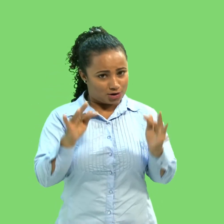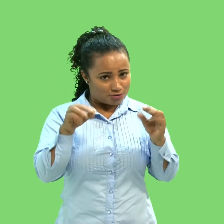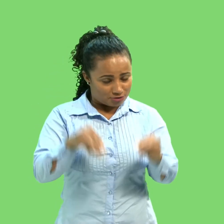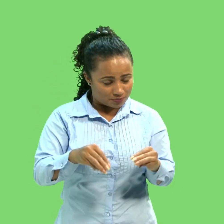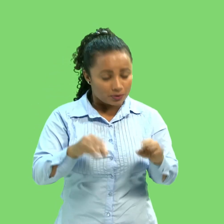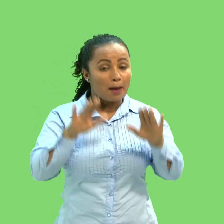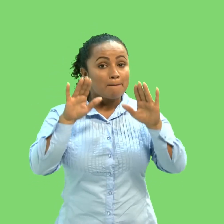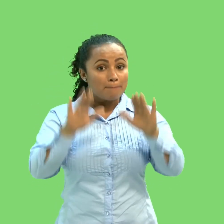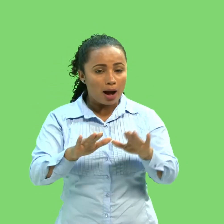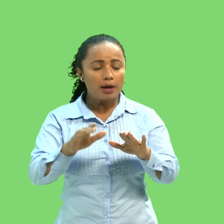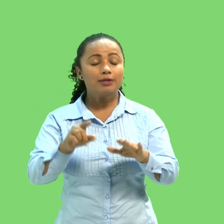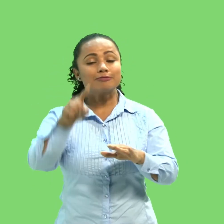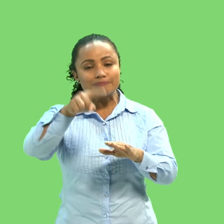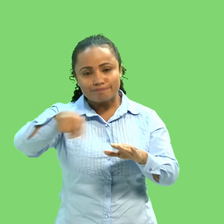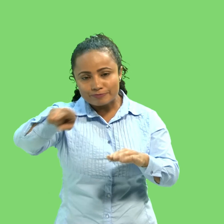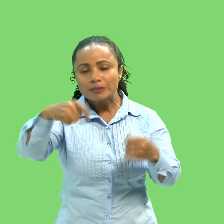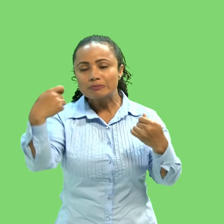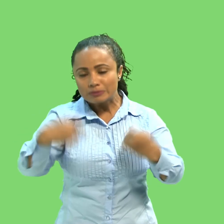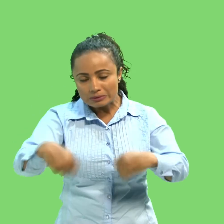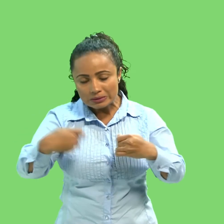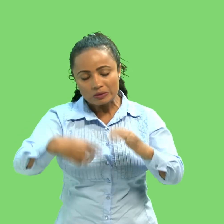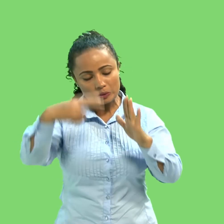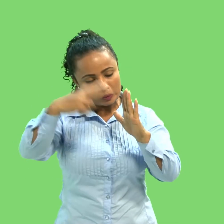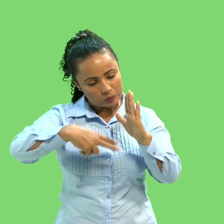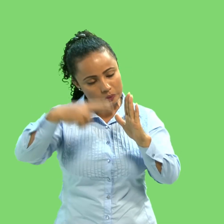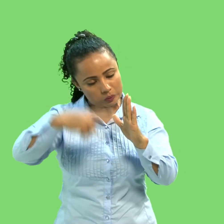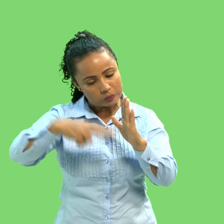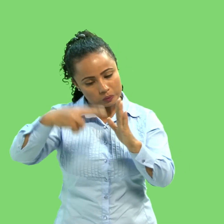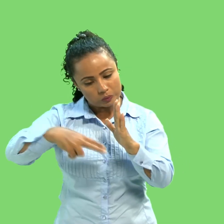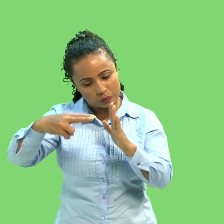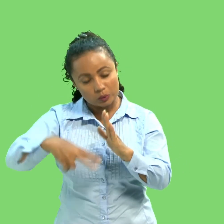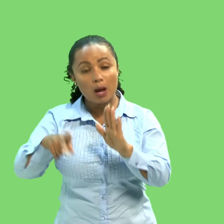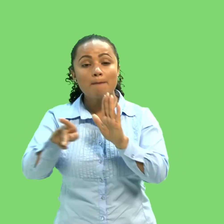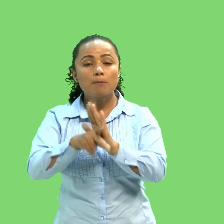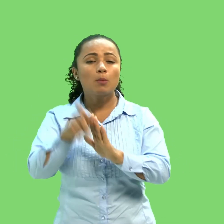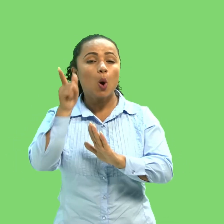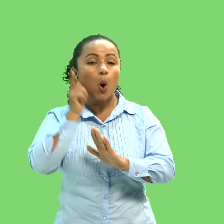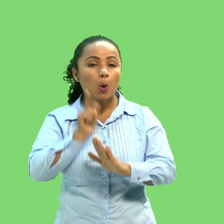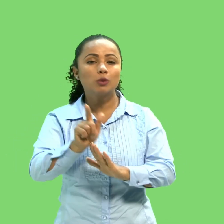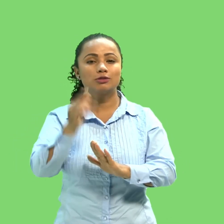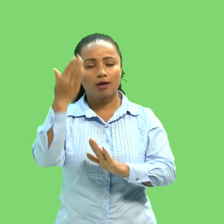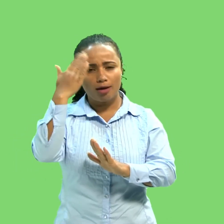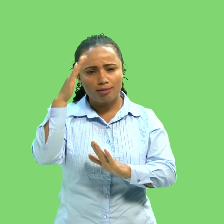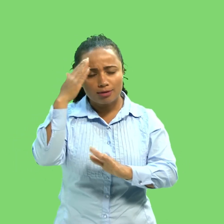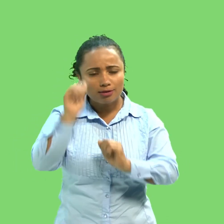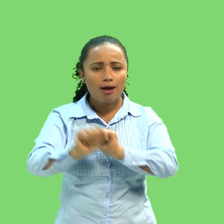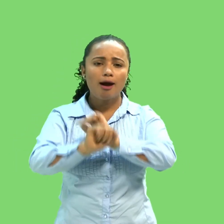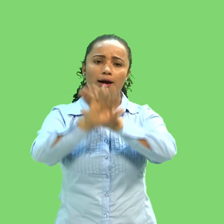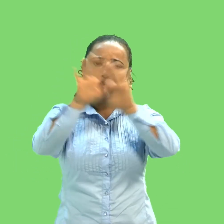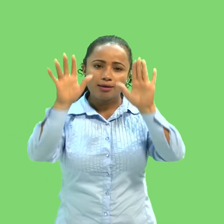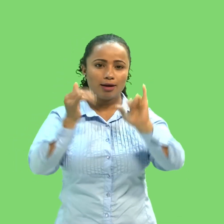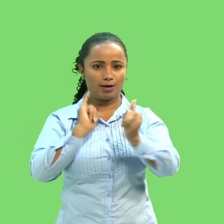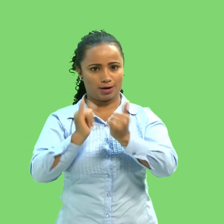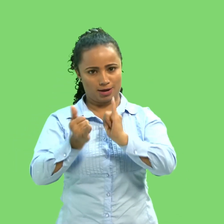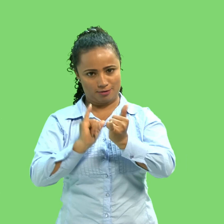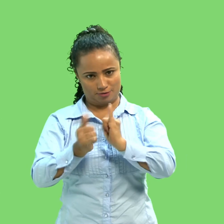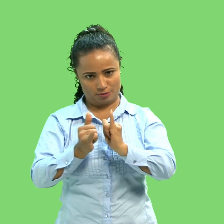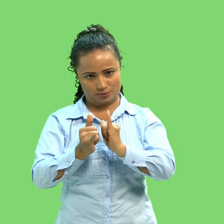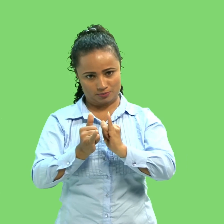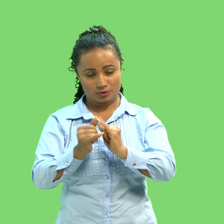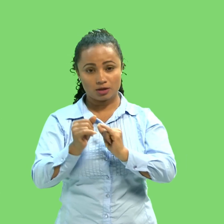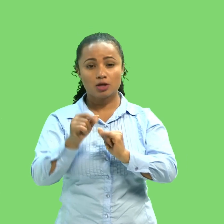ser feitas regularmente, a fim de que fique mais acessível as informações sobre tal disciplina. Quanto mais